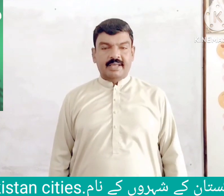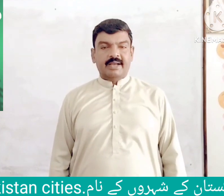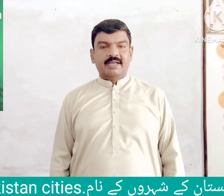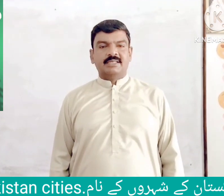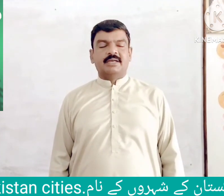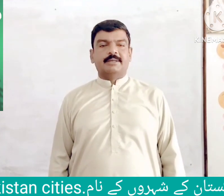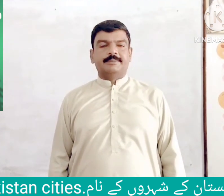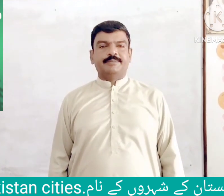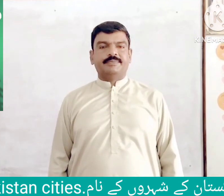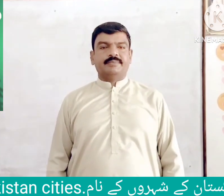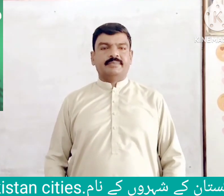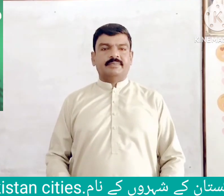डेरा गाजी खान,